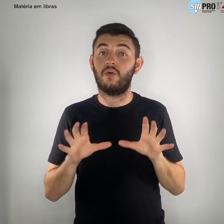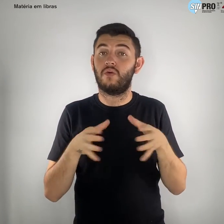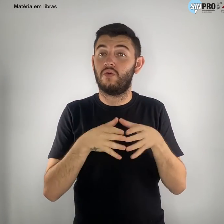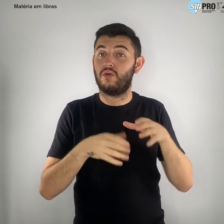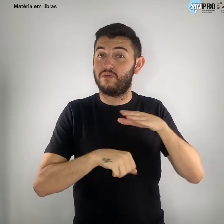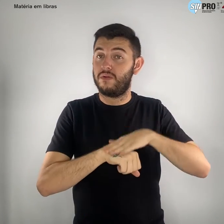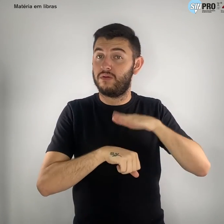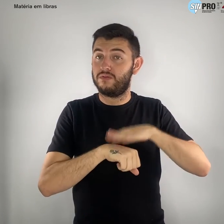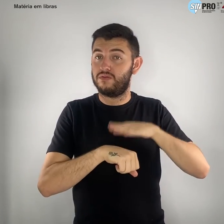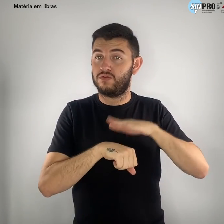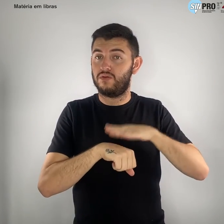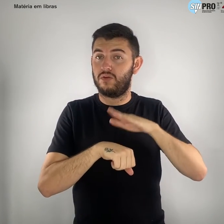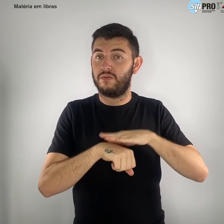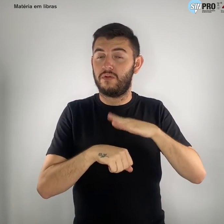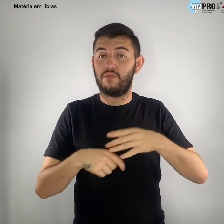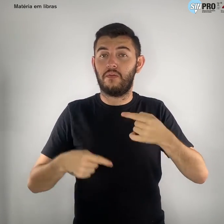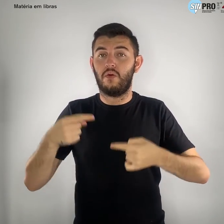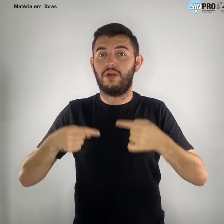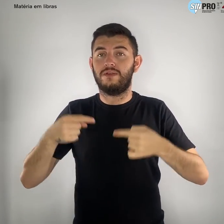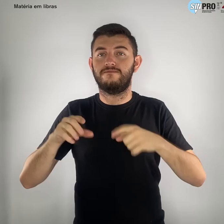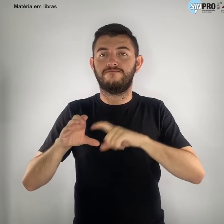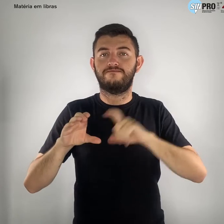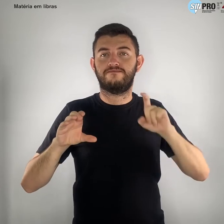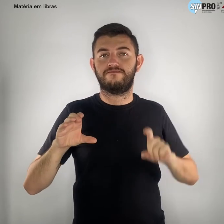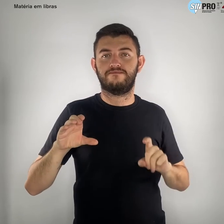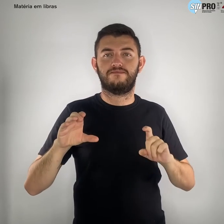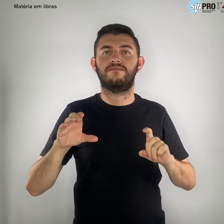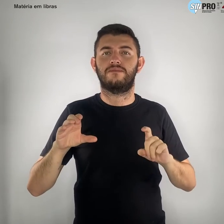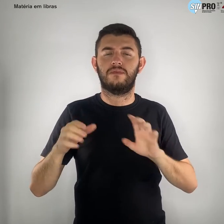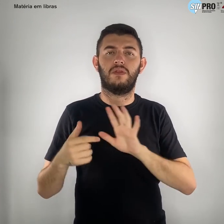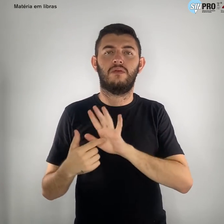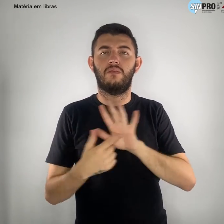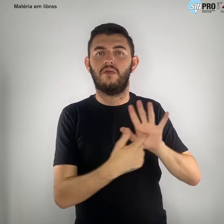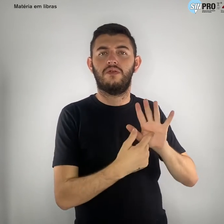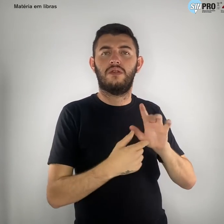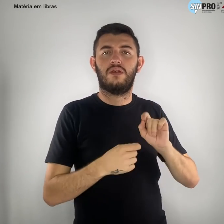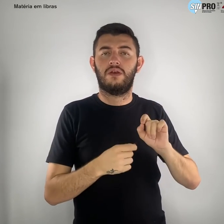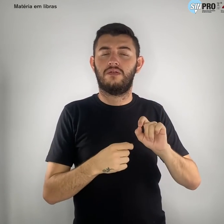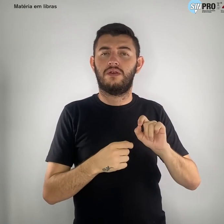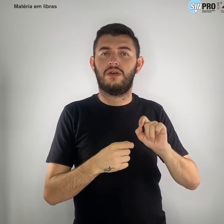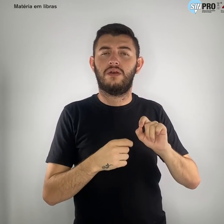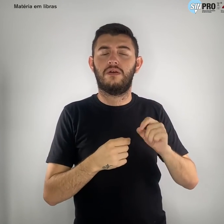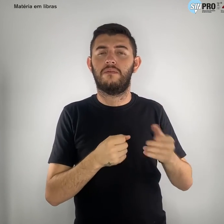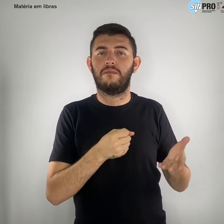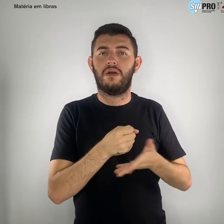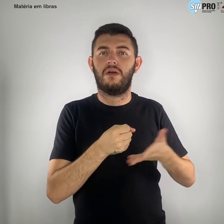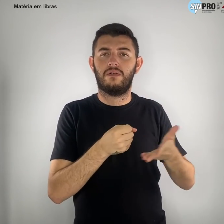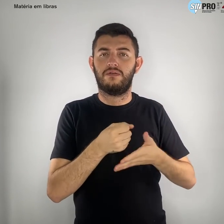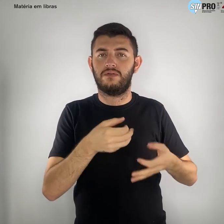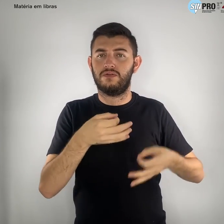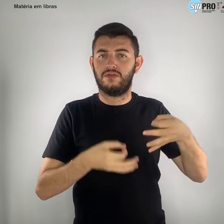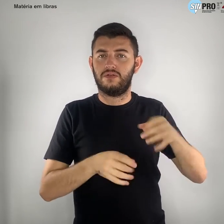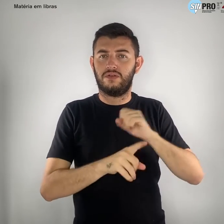independência política, afirmado nos princípios da justiça social e na defesa da